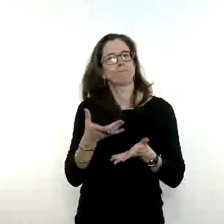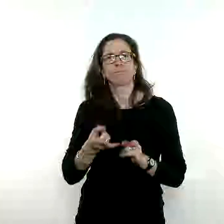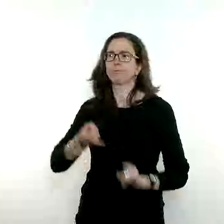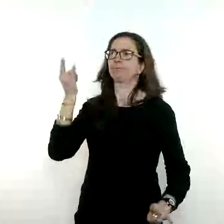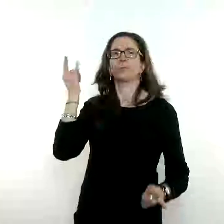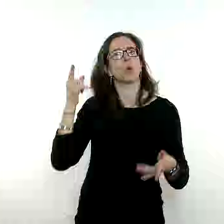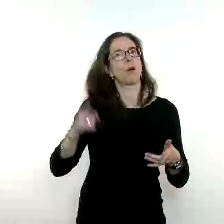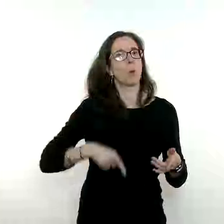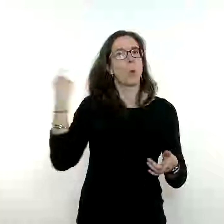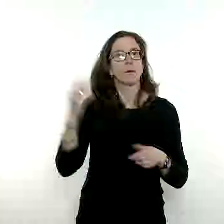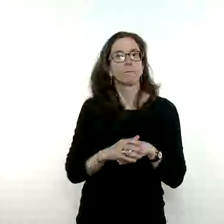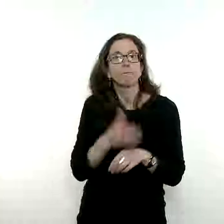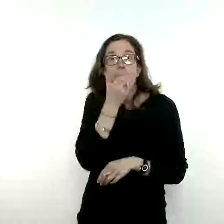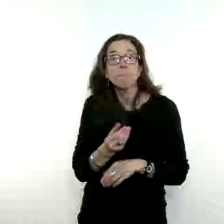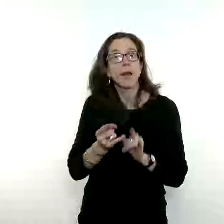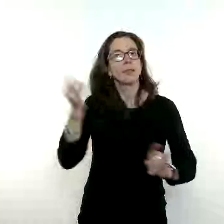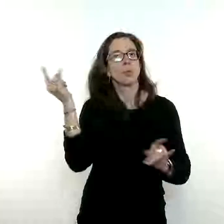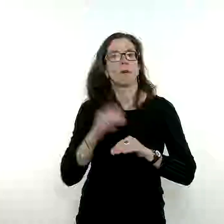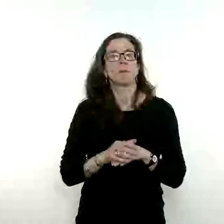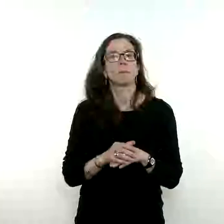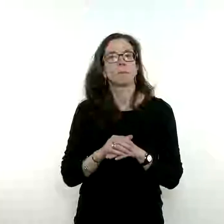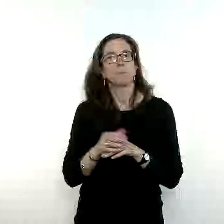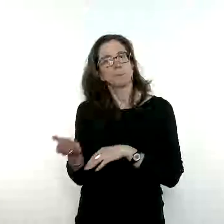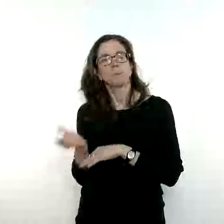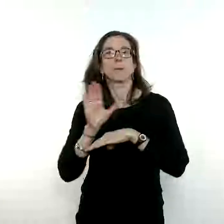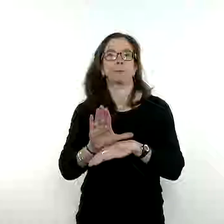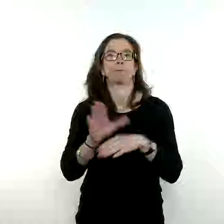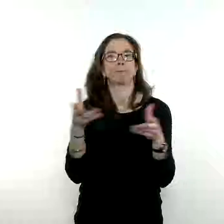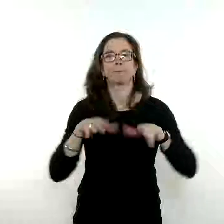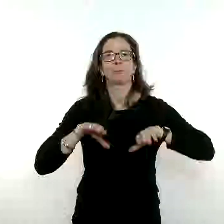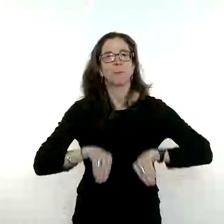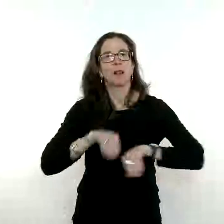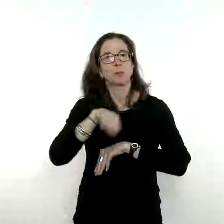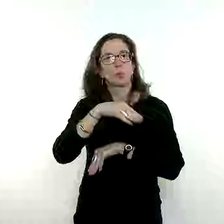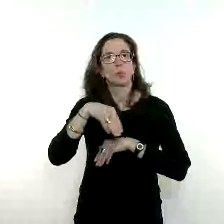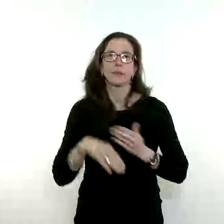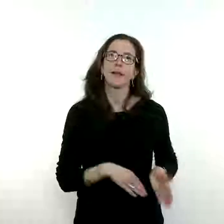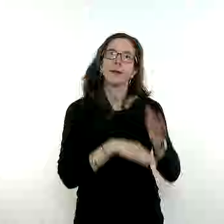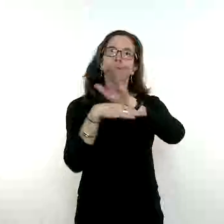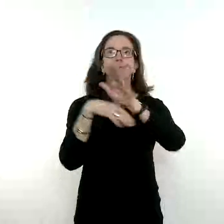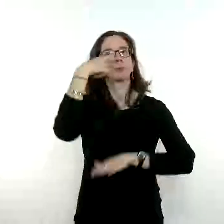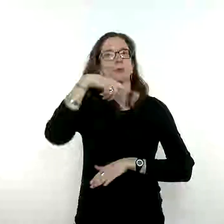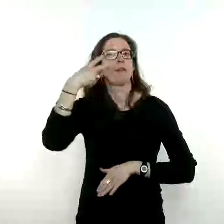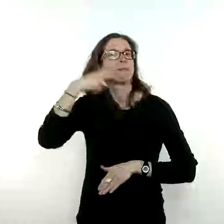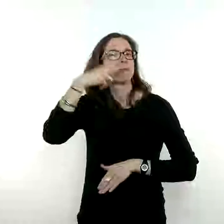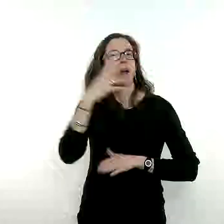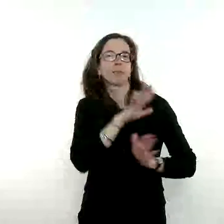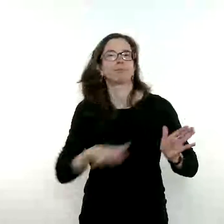histoire-là, elle est très belle. Elle vient illustrer parfaitement la place de Montpellier dans le monde viticole.